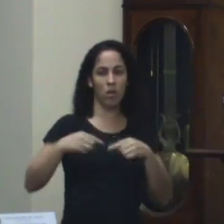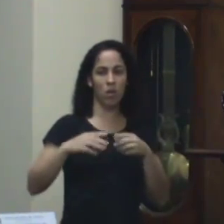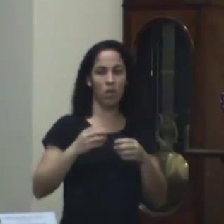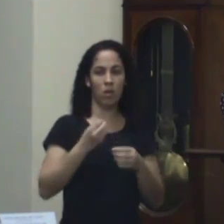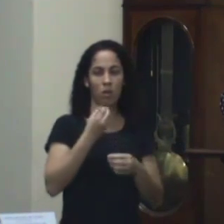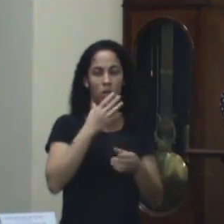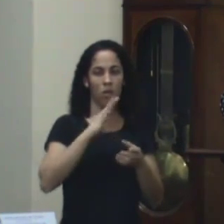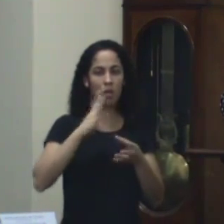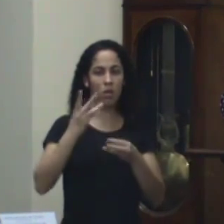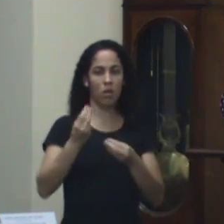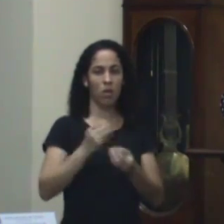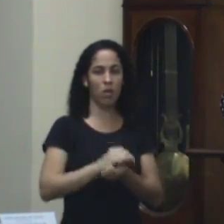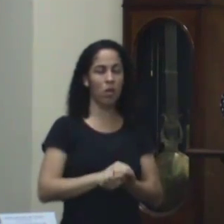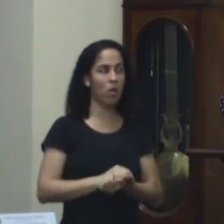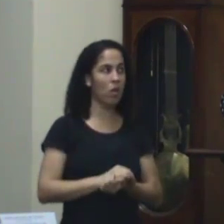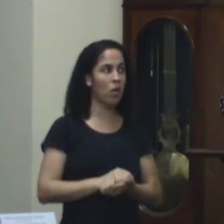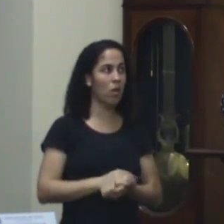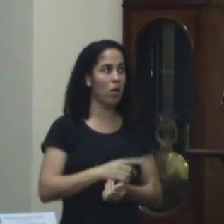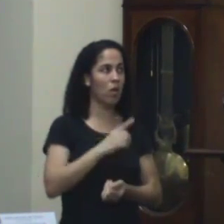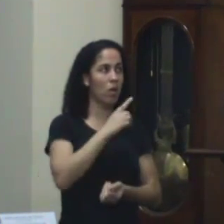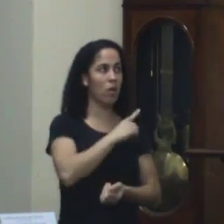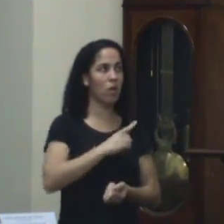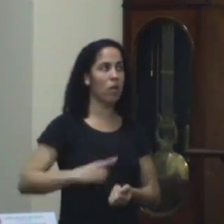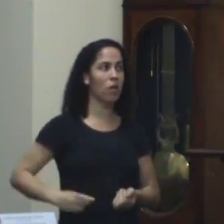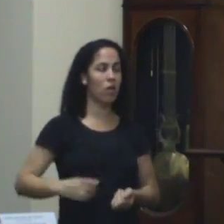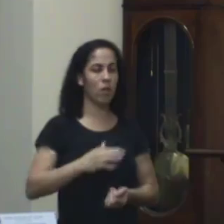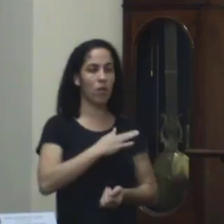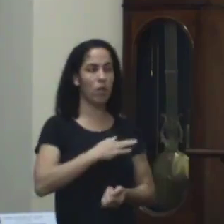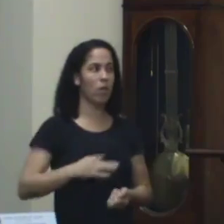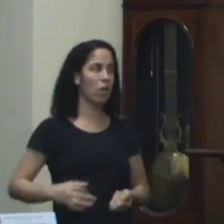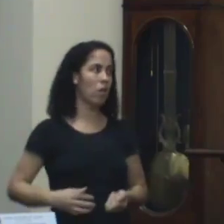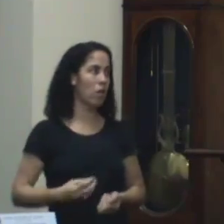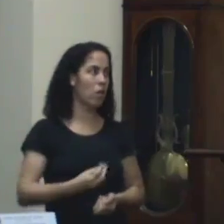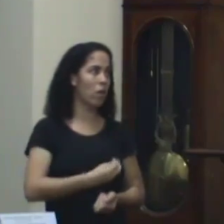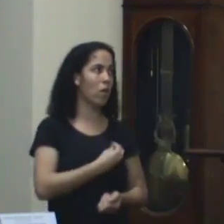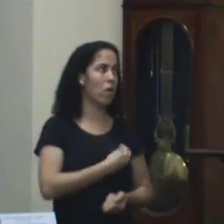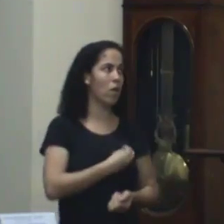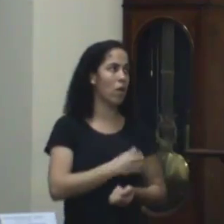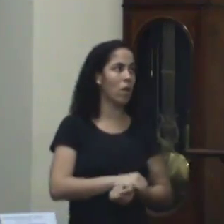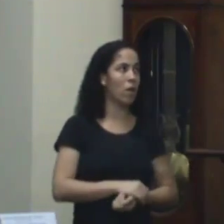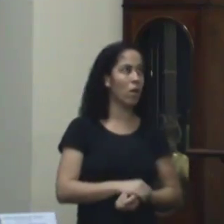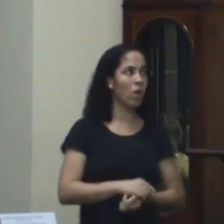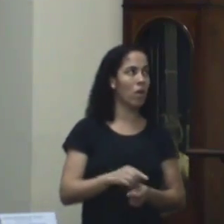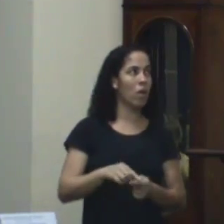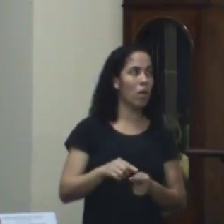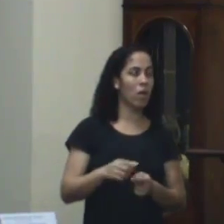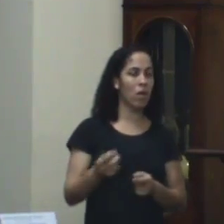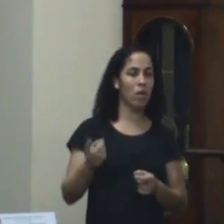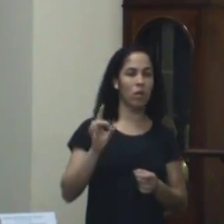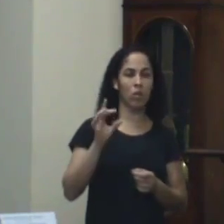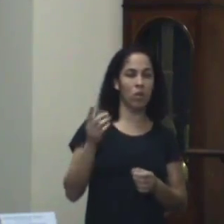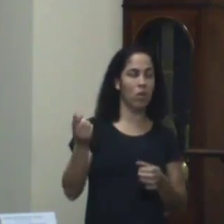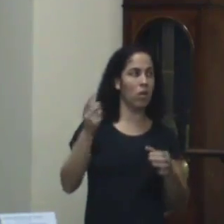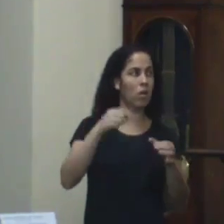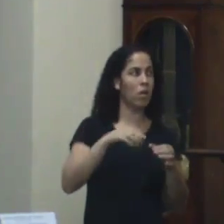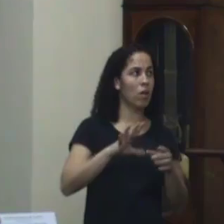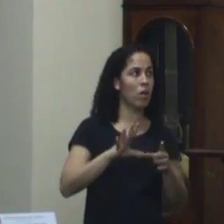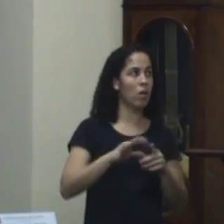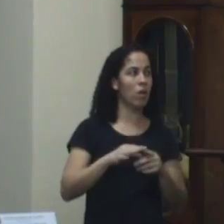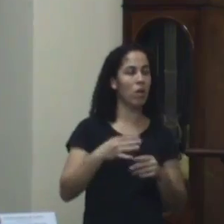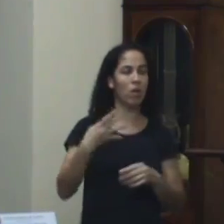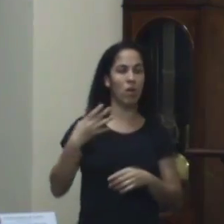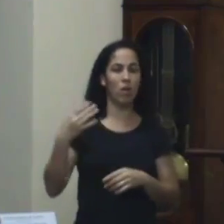todos. Então, ele é um deputado federal presente. Ele é um deputado que não vem, graças a Deus,